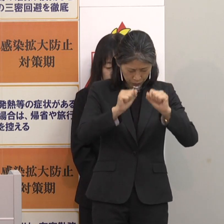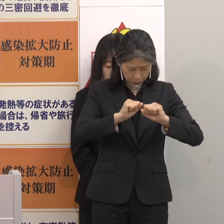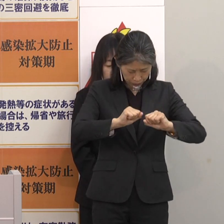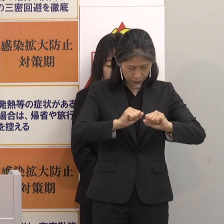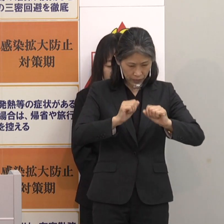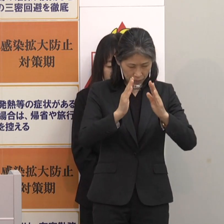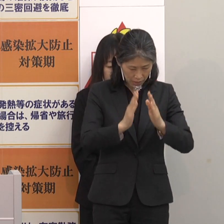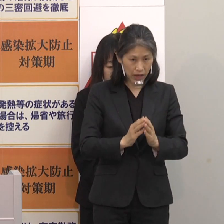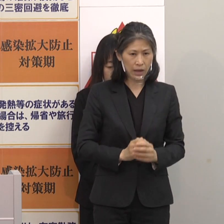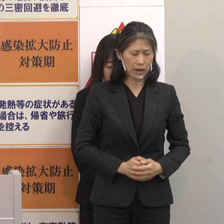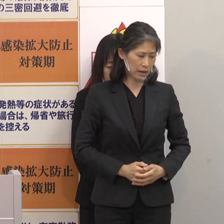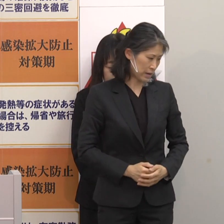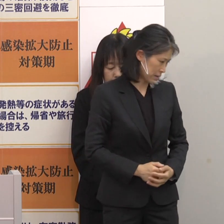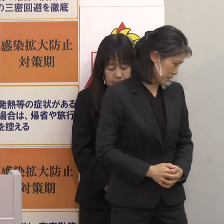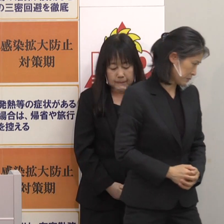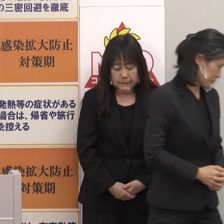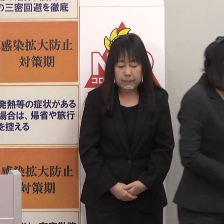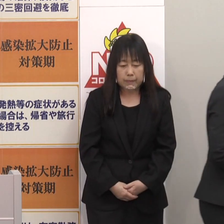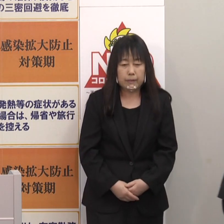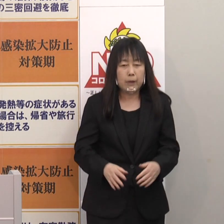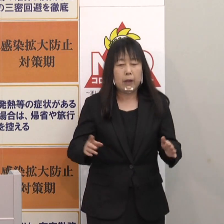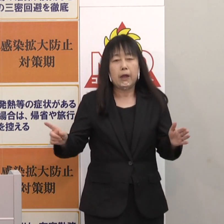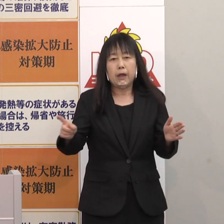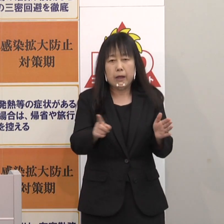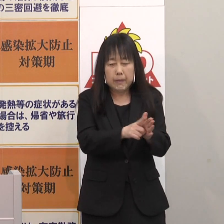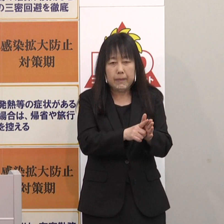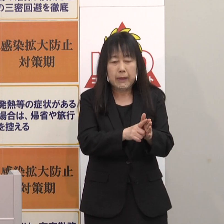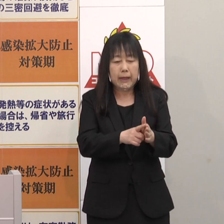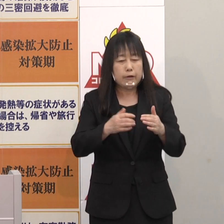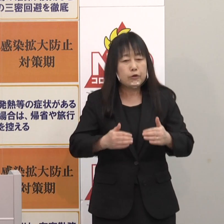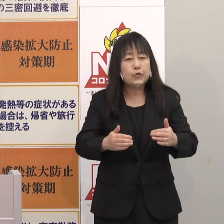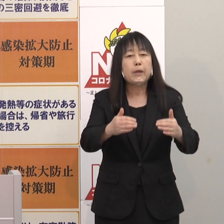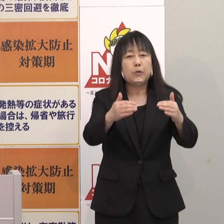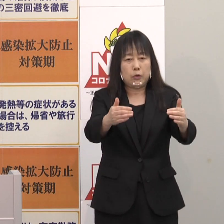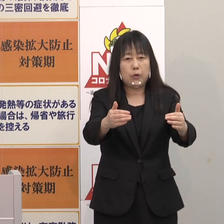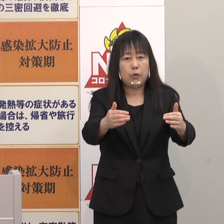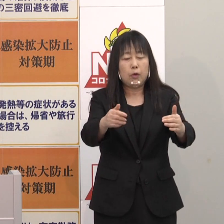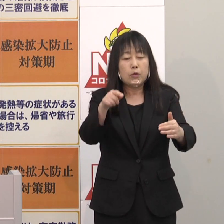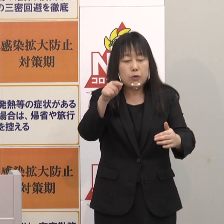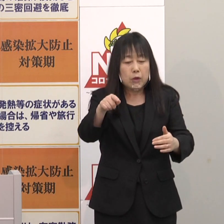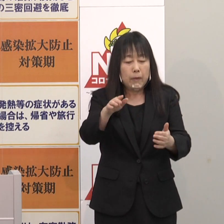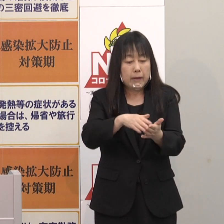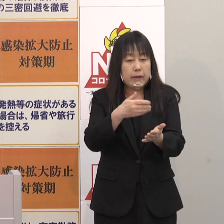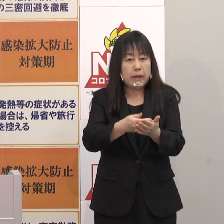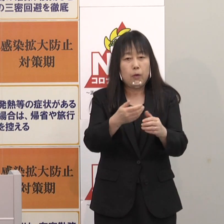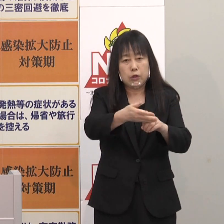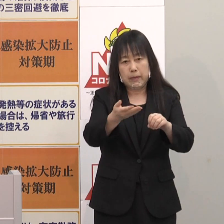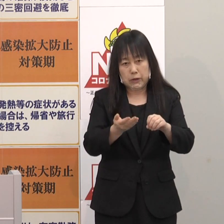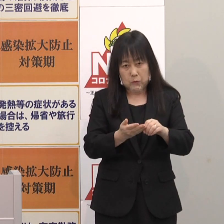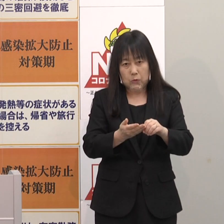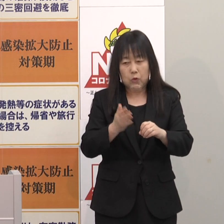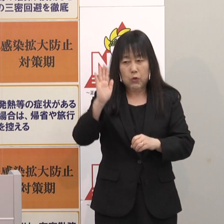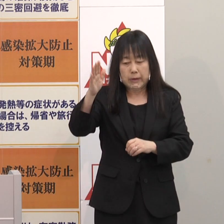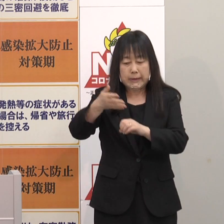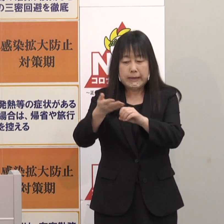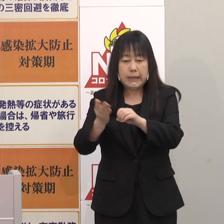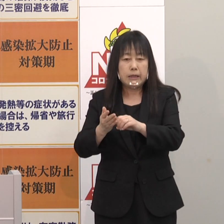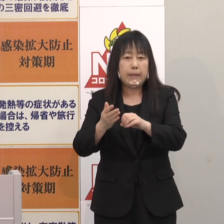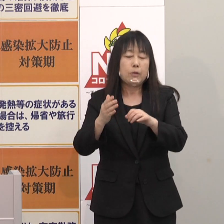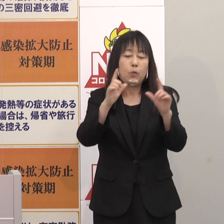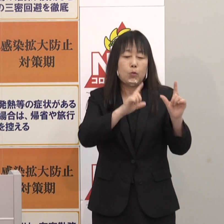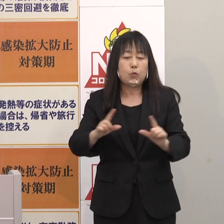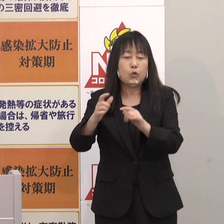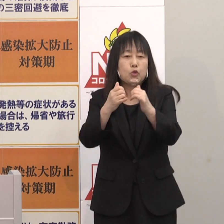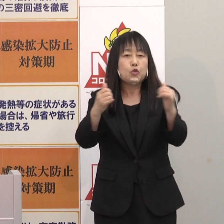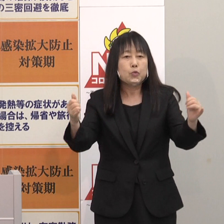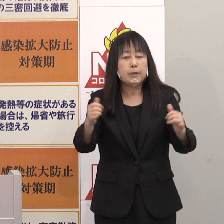まで事業を進めることができましたのも直島町または手島住民の皆様県議会をはじめ県民の皆様の